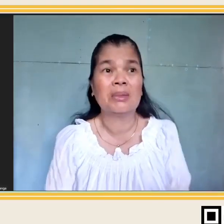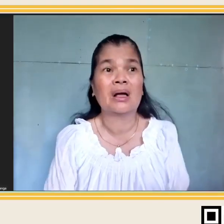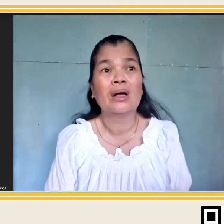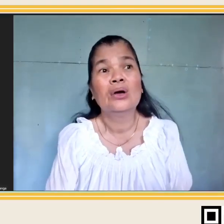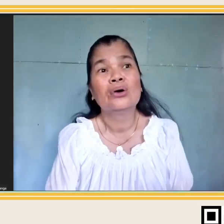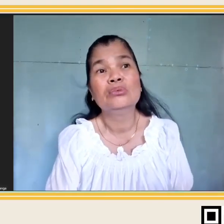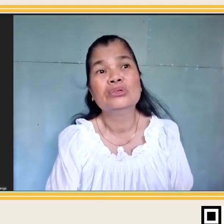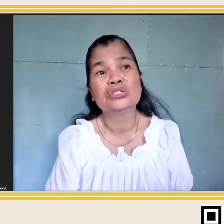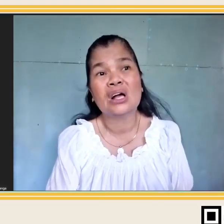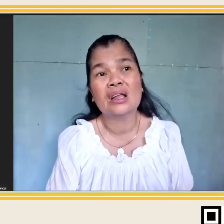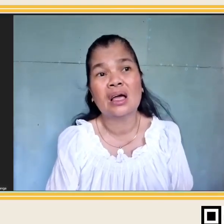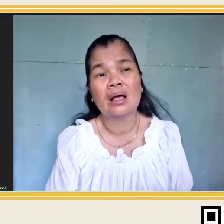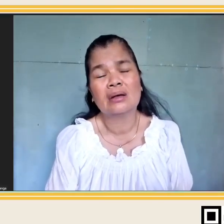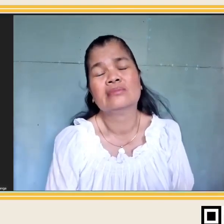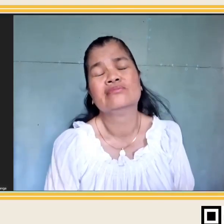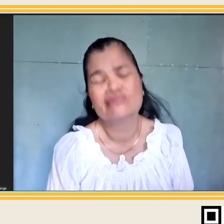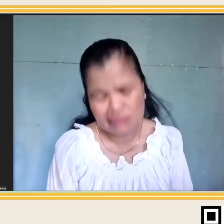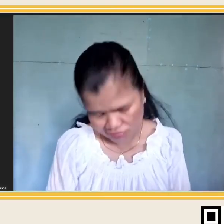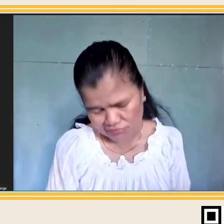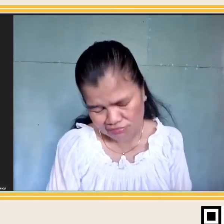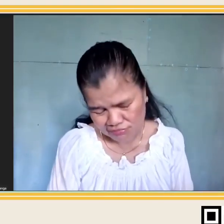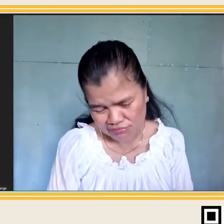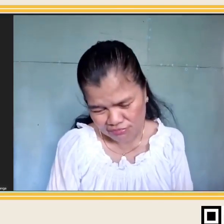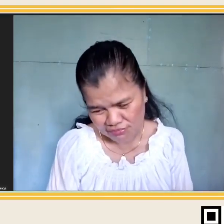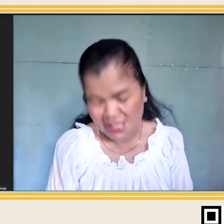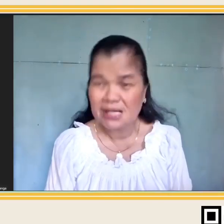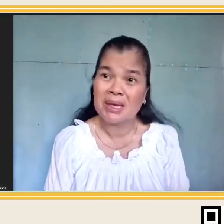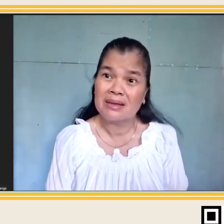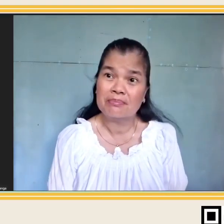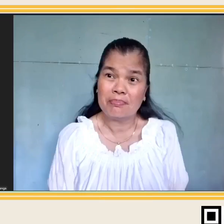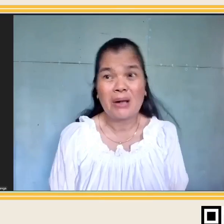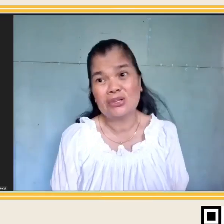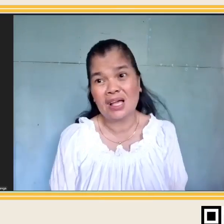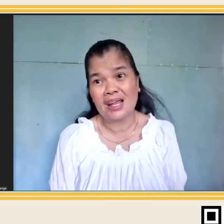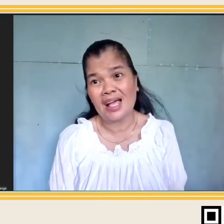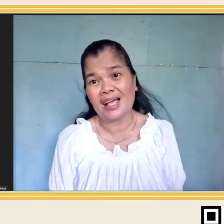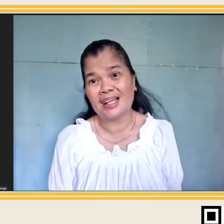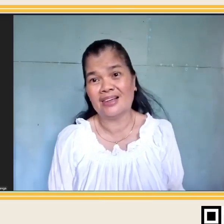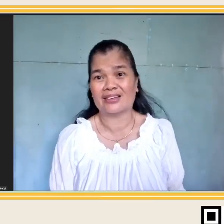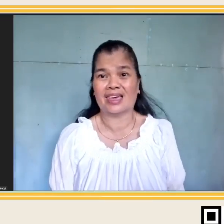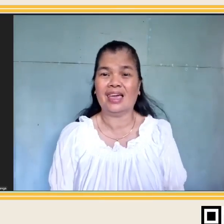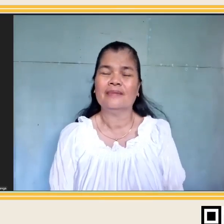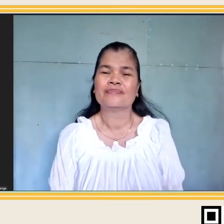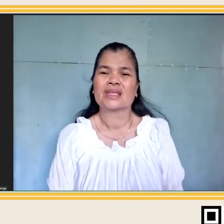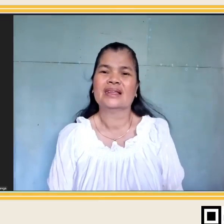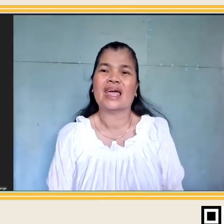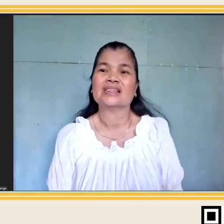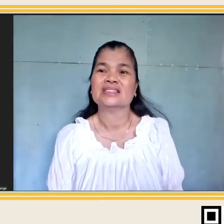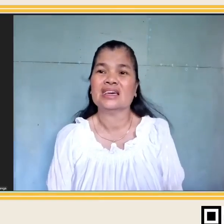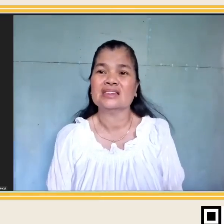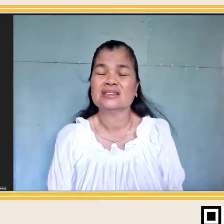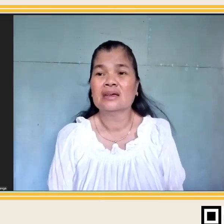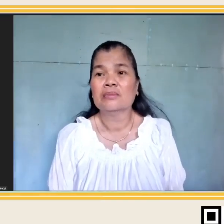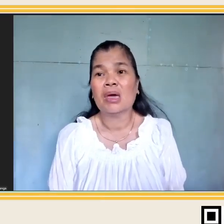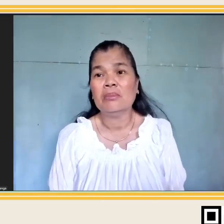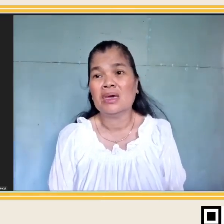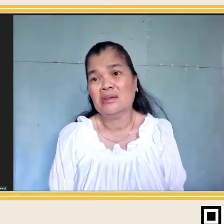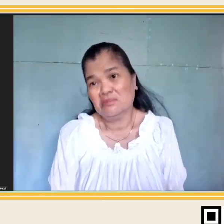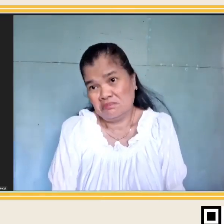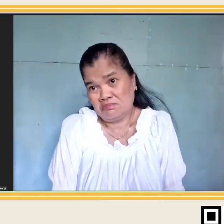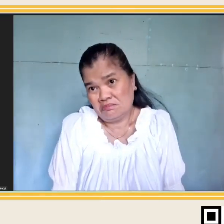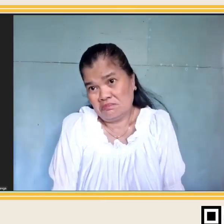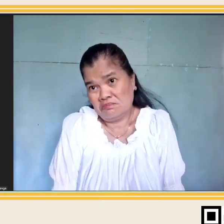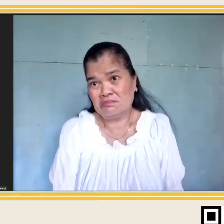Pag sinabi ka, kumusta ka na? Ibig sabihin, pagod ka na. Okay? Next is,